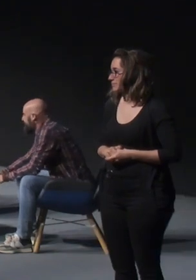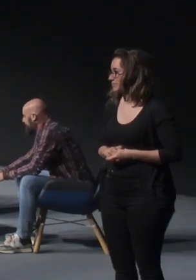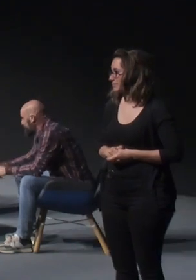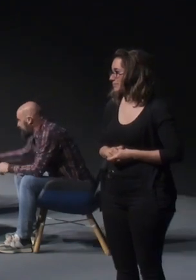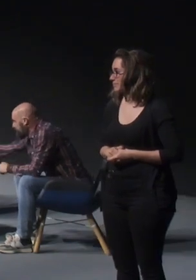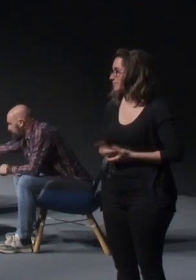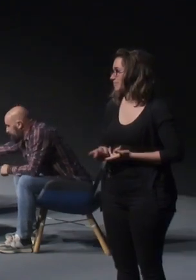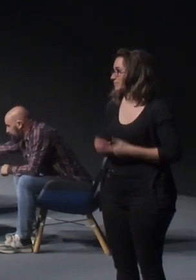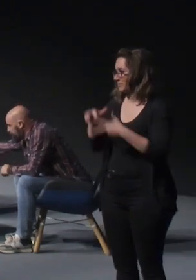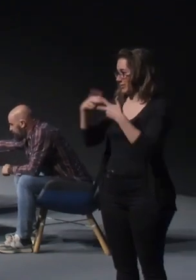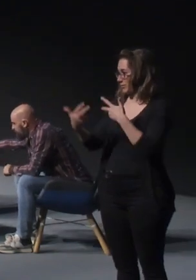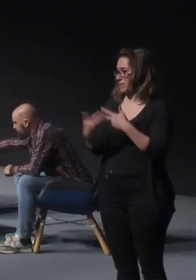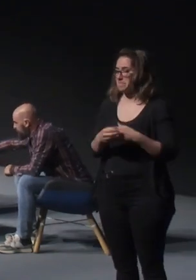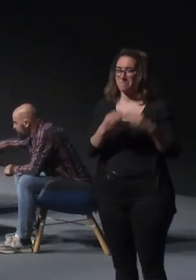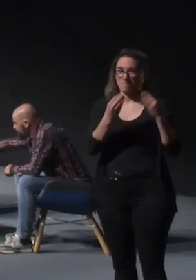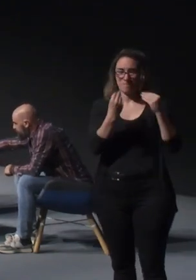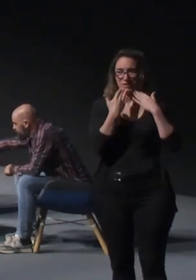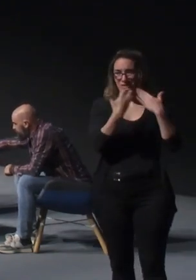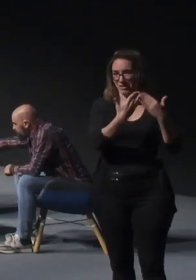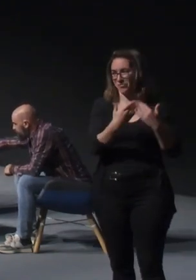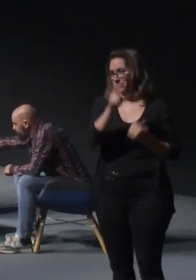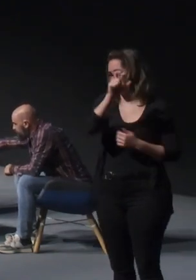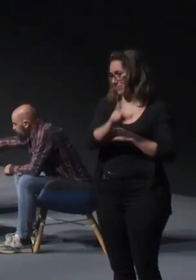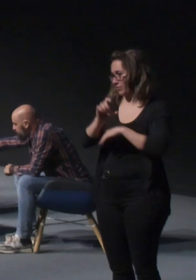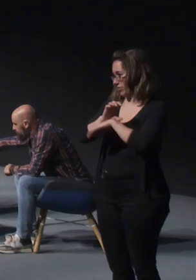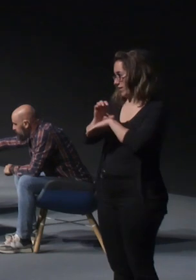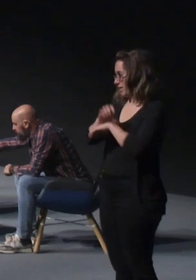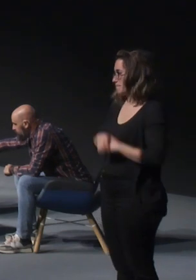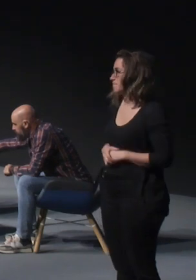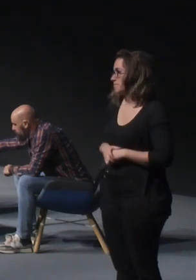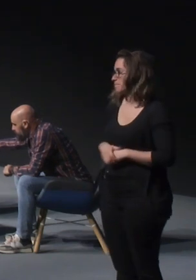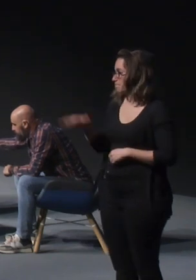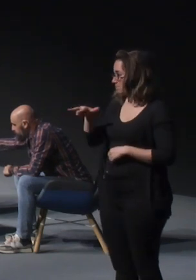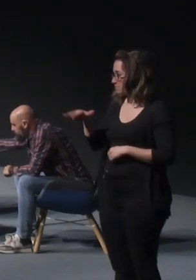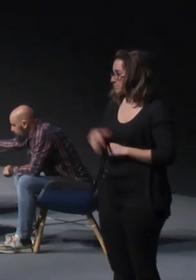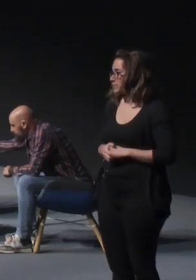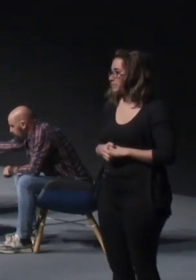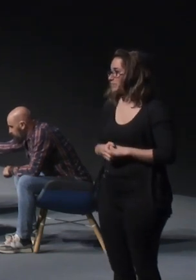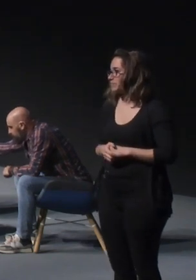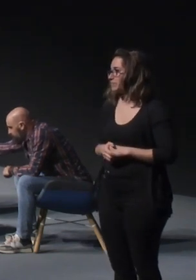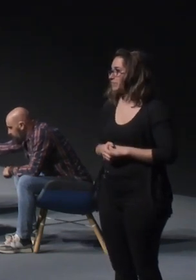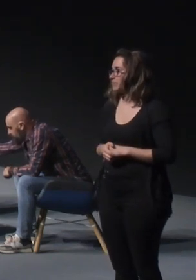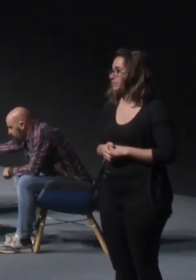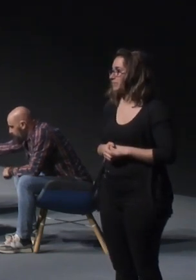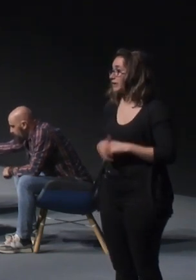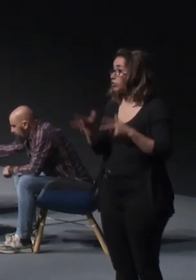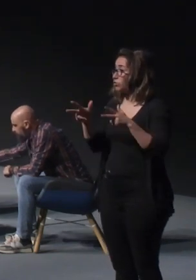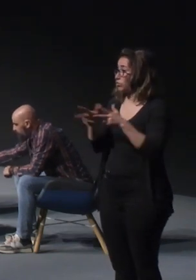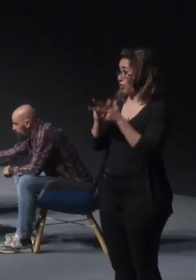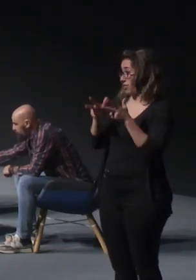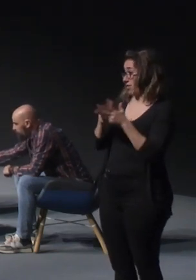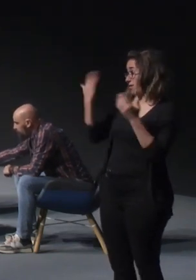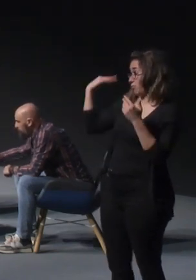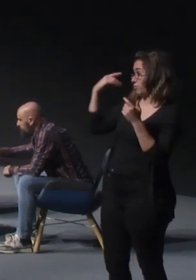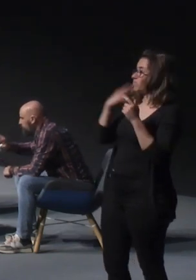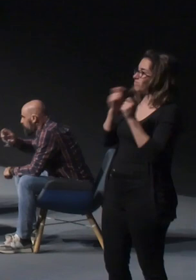Bueno, mil esker, Estibaliz Canto. Hemos pasado de la sociedad del no llores, que no